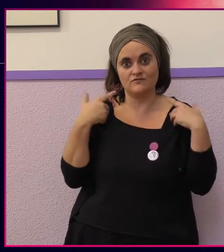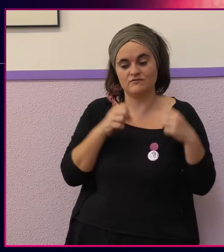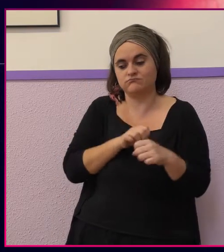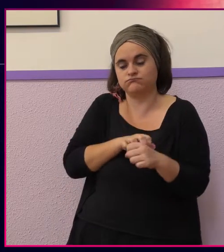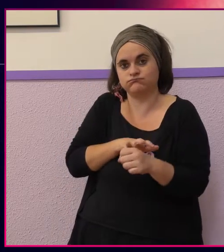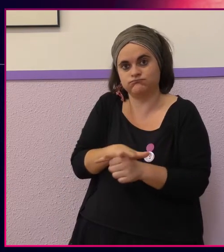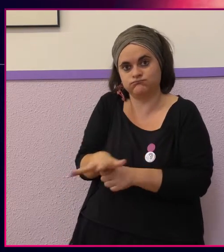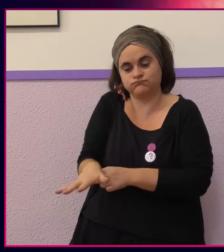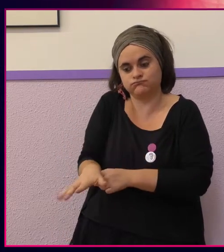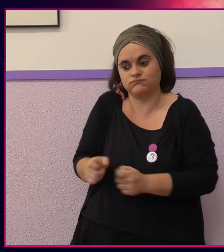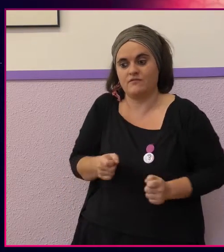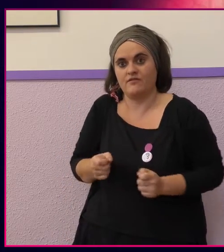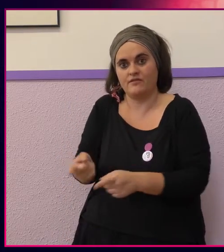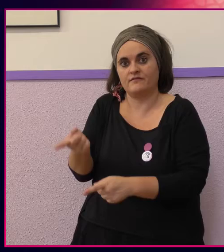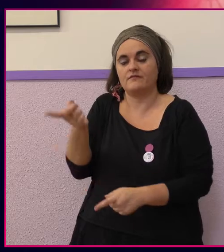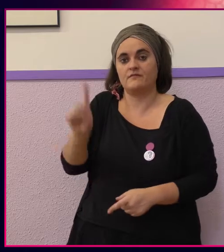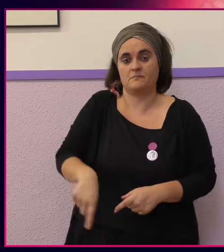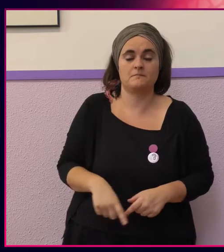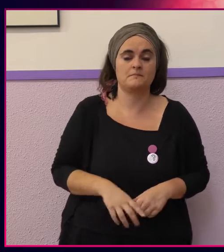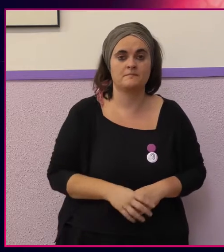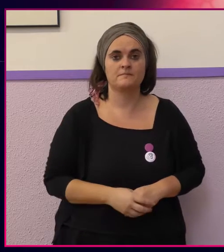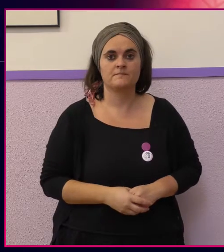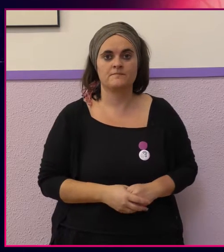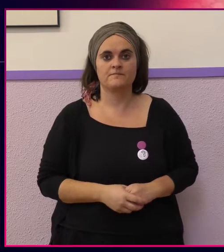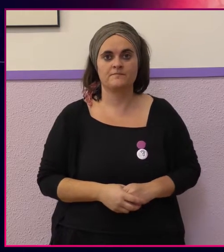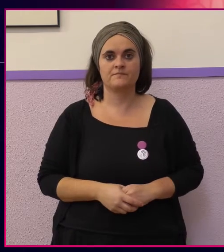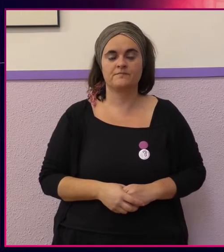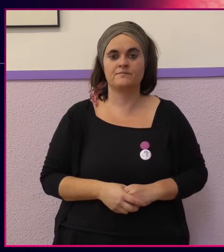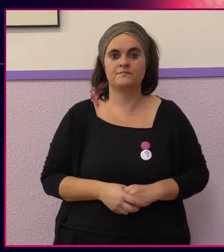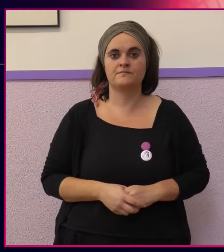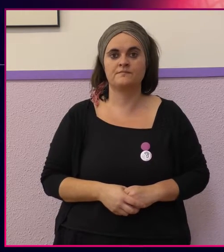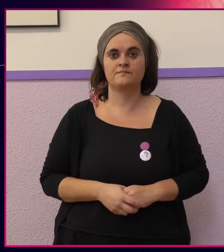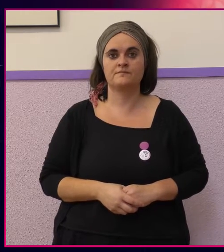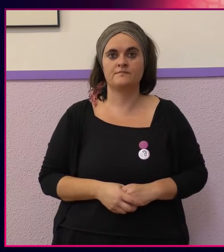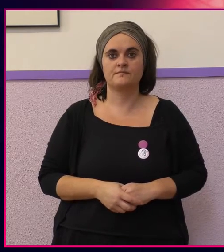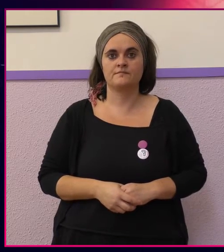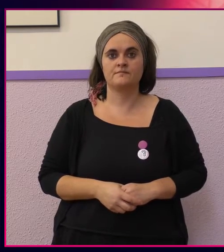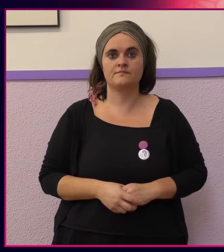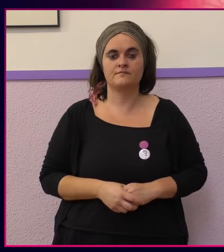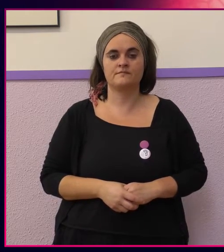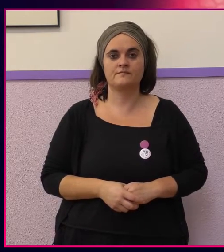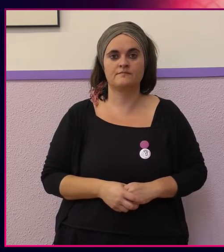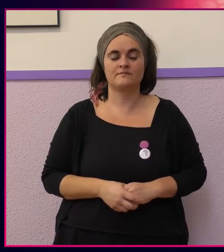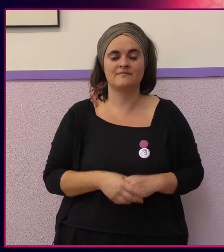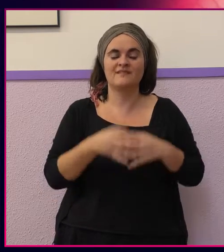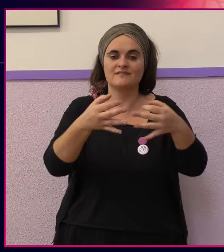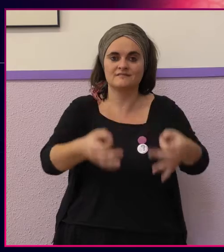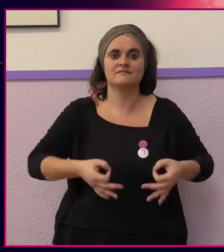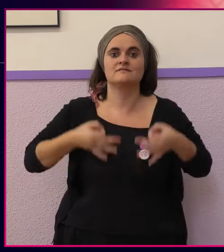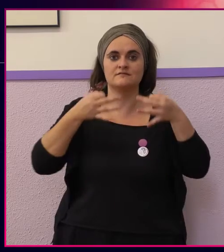siempre siempre se debe respetar el derecho a la legítima defensa de las mujeres en situación de